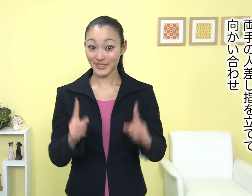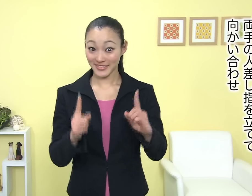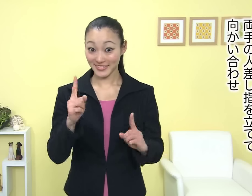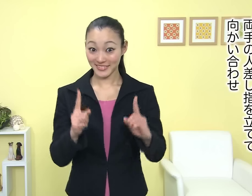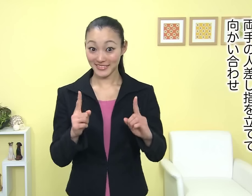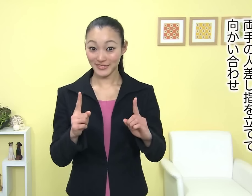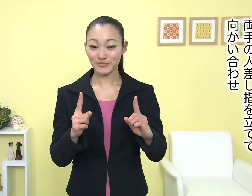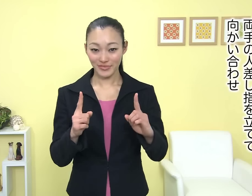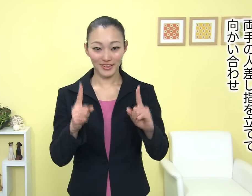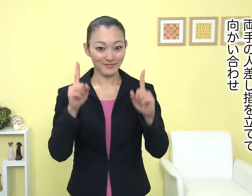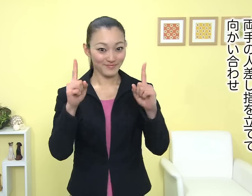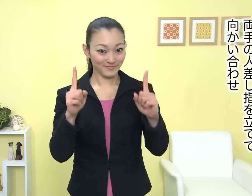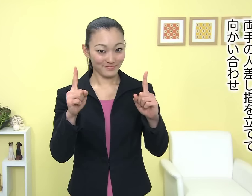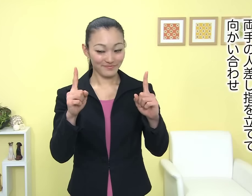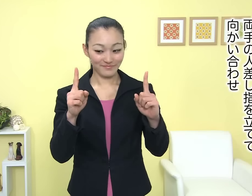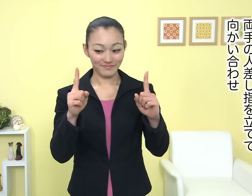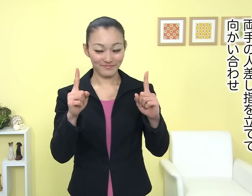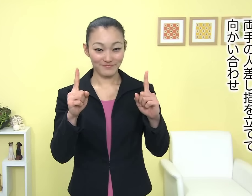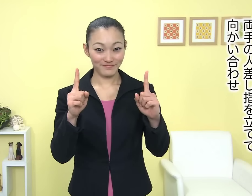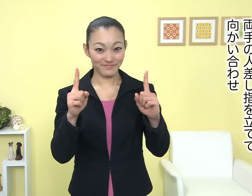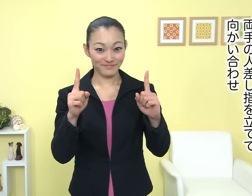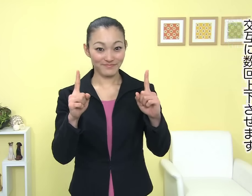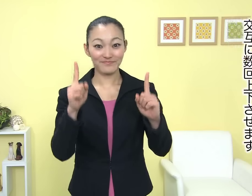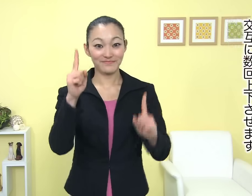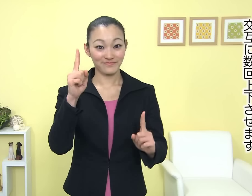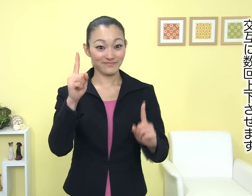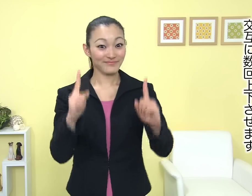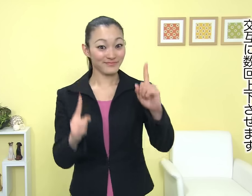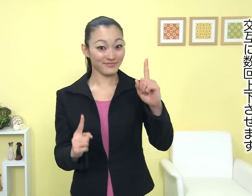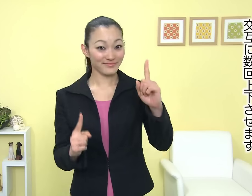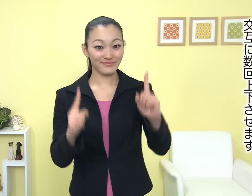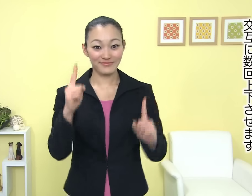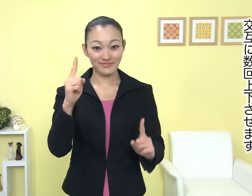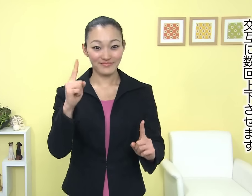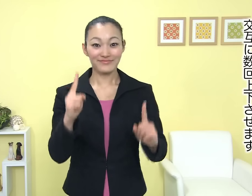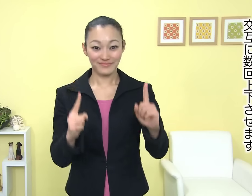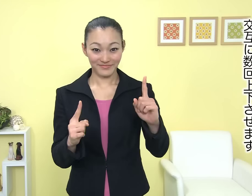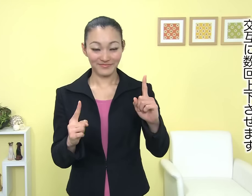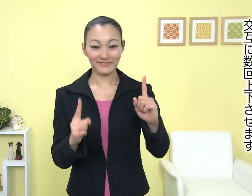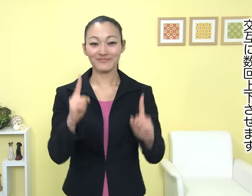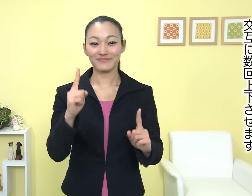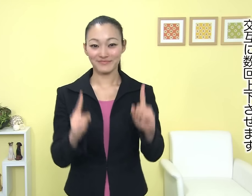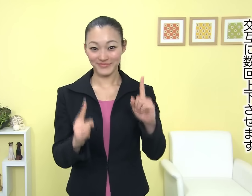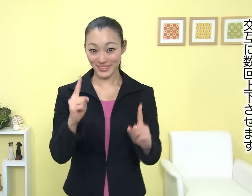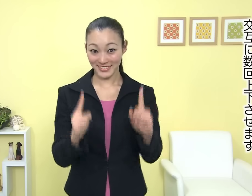両手の人差し指を立てて向かい合わせ、交互に数回上下させます。